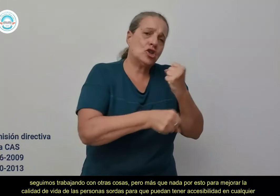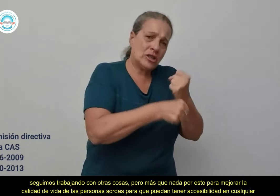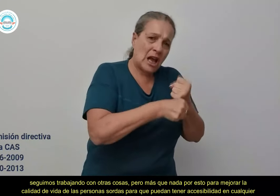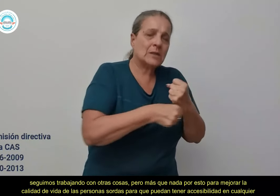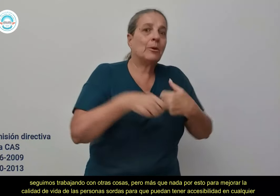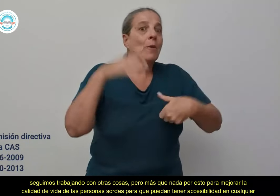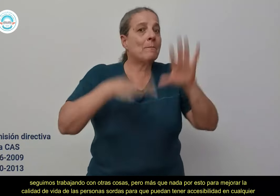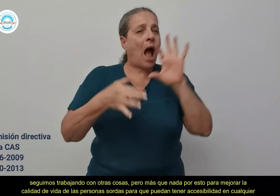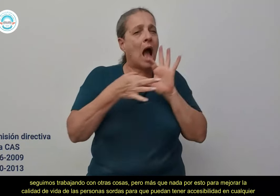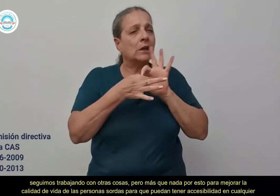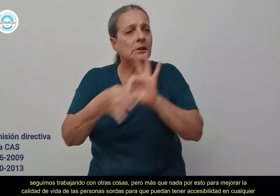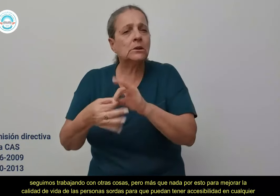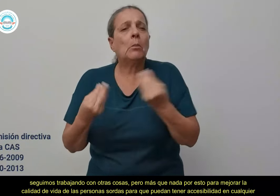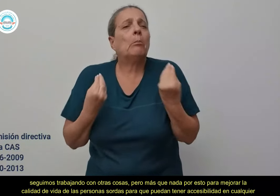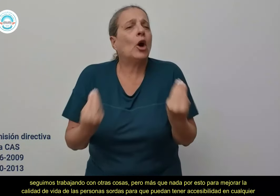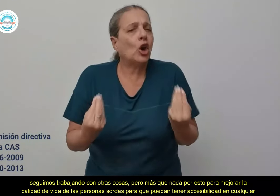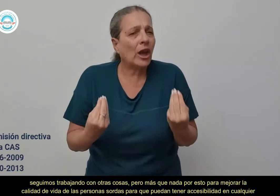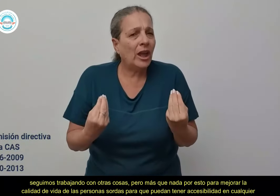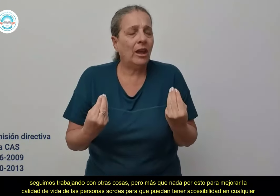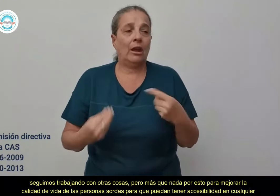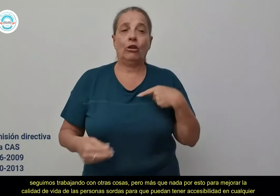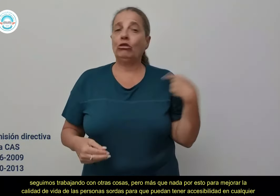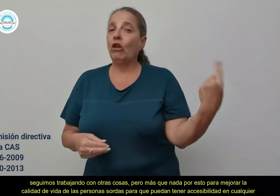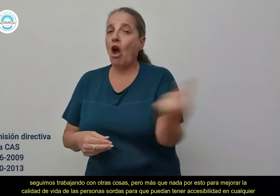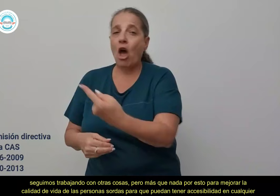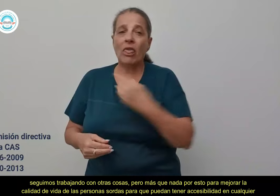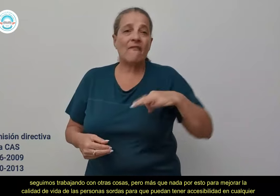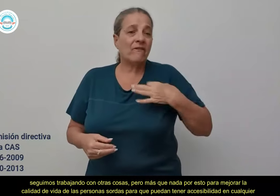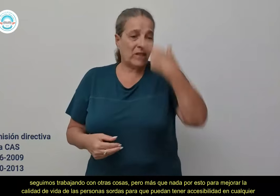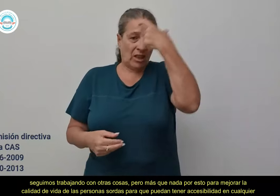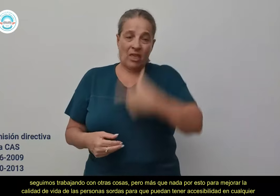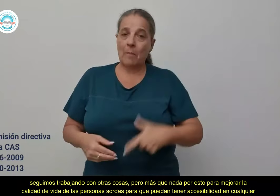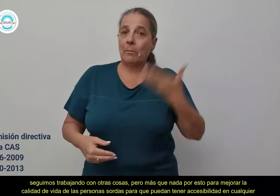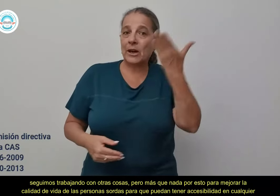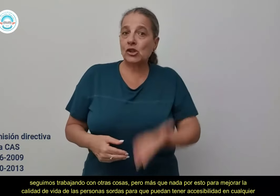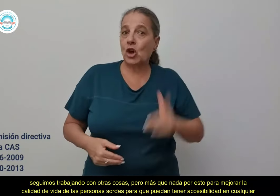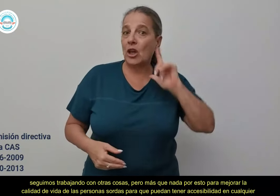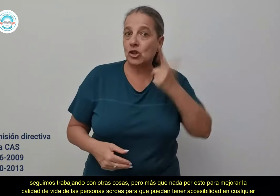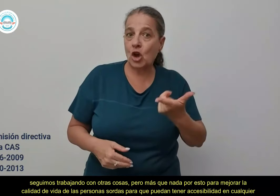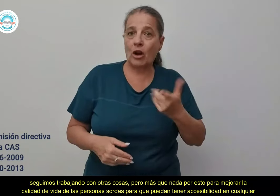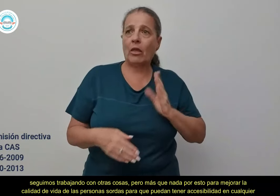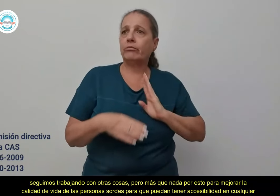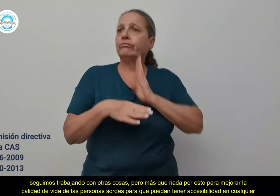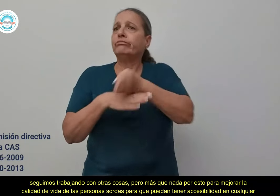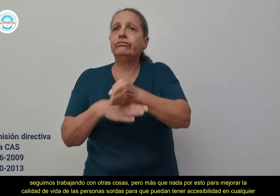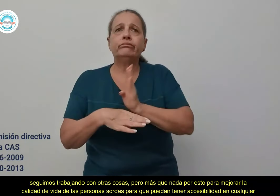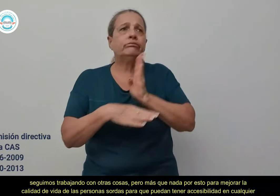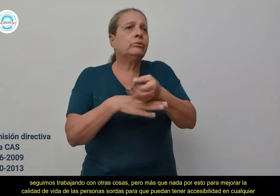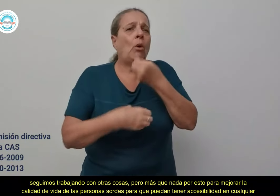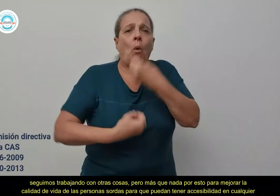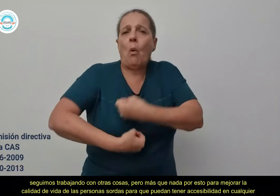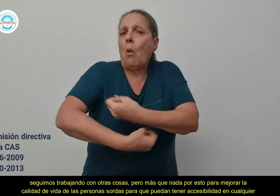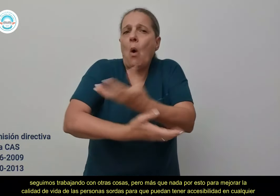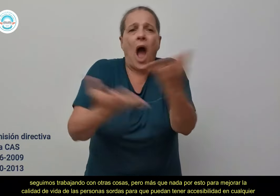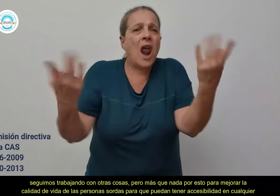Seguimos trabajando en otras cosas, pero más que nada por esto, para mejorar la calidad de vida de las personas sordas, para que puedan